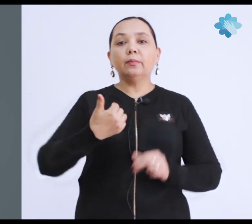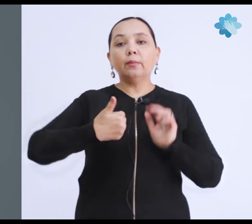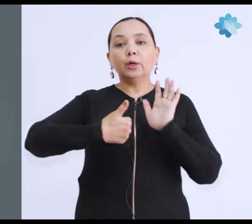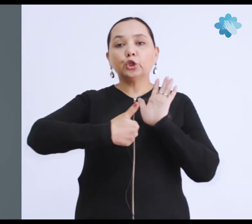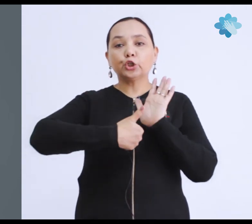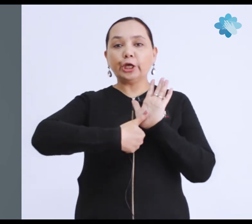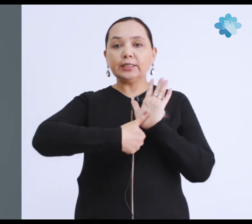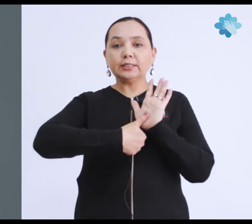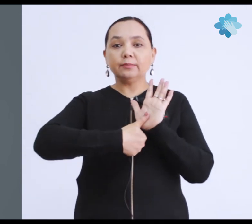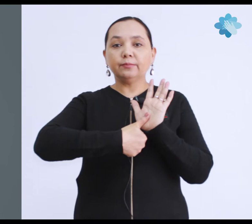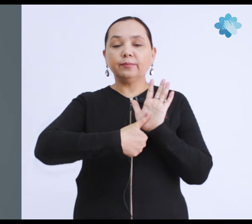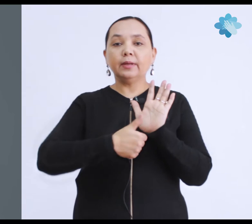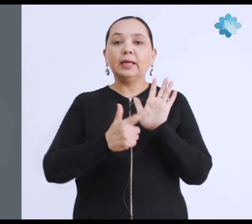пять, шесть,